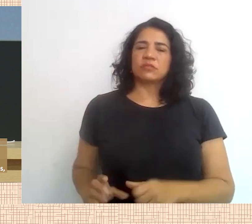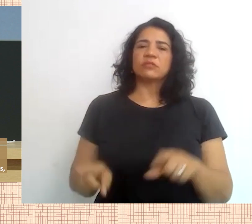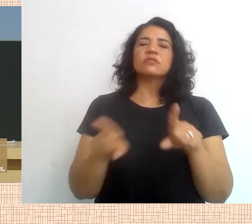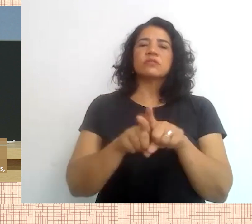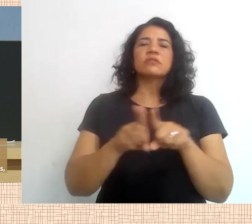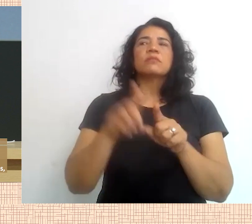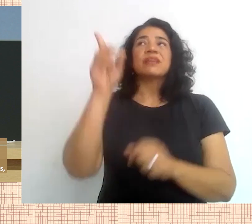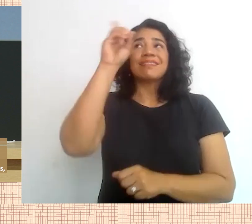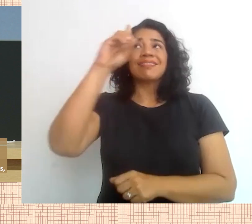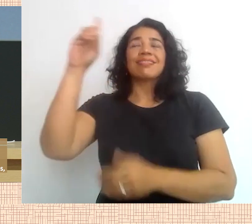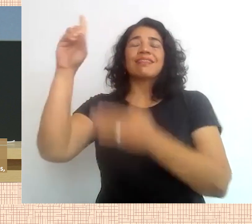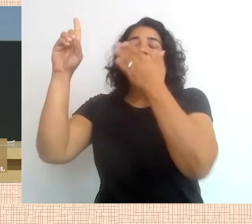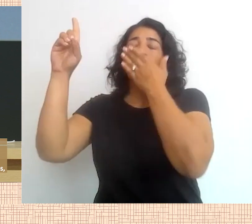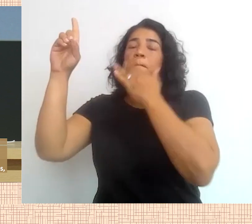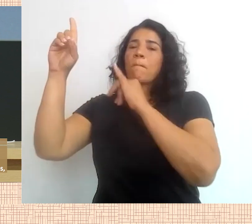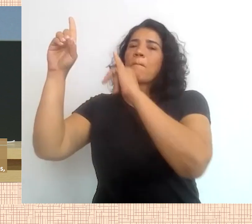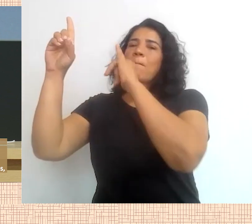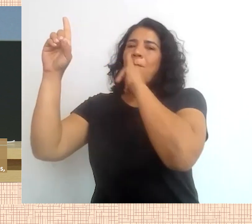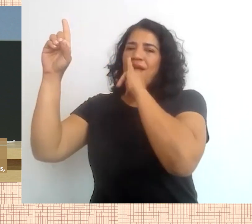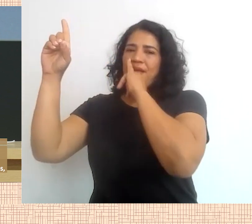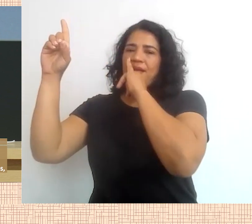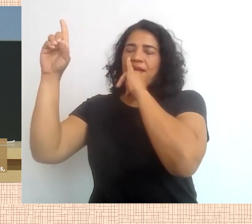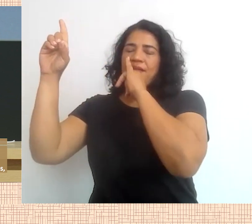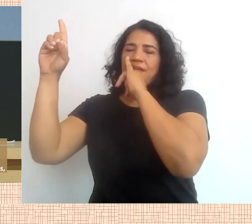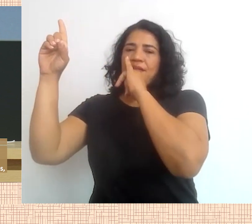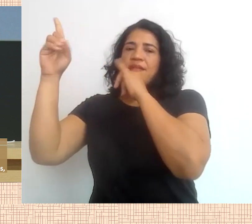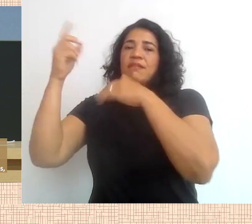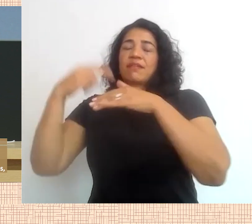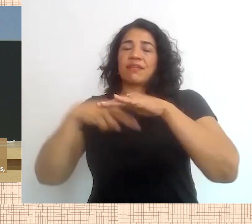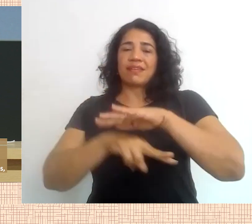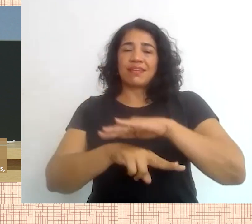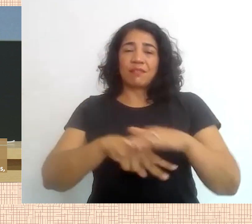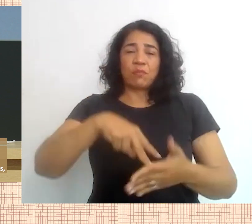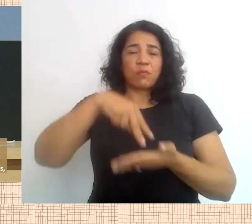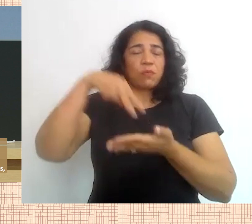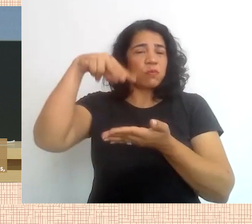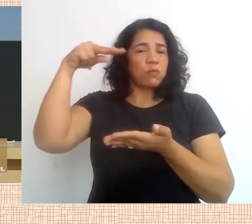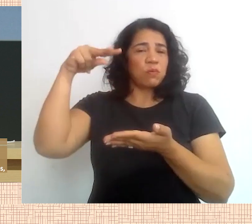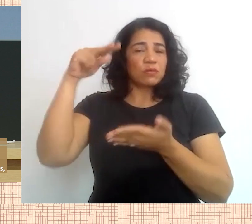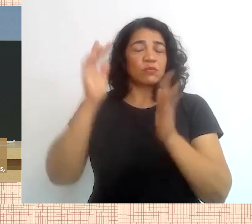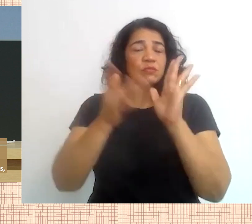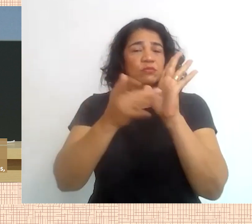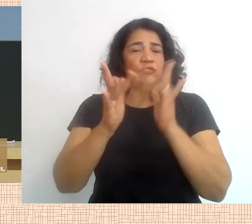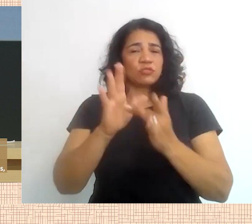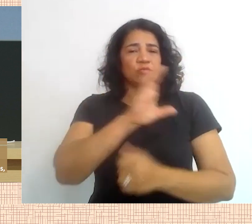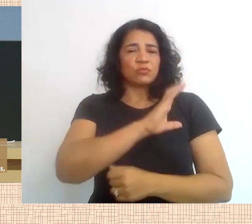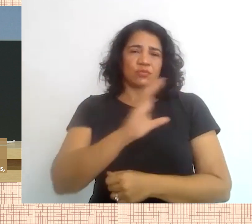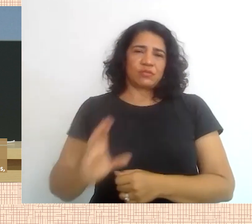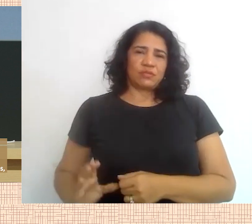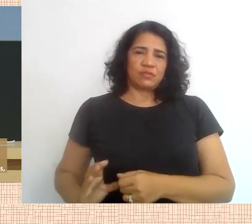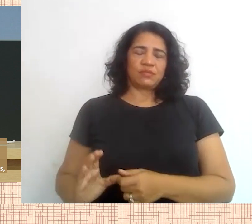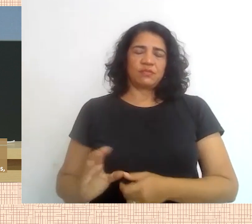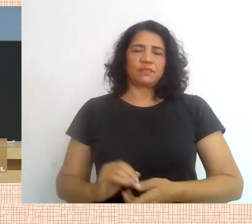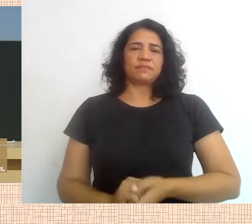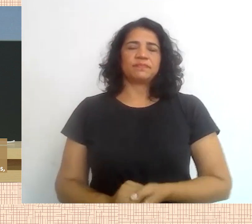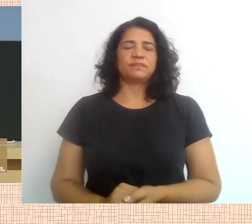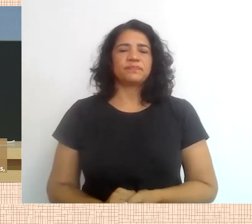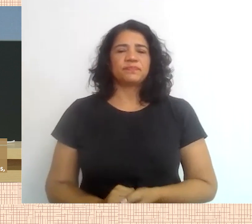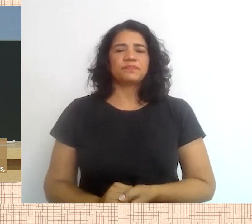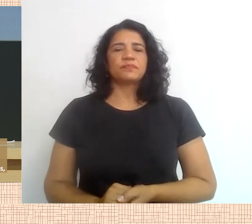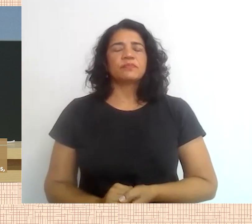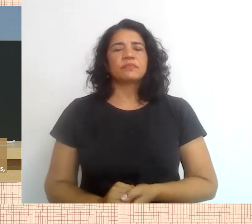um apóstolo não vem da parte de homens. Nós aqui vamos montar